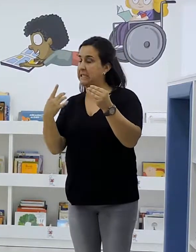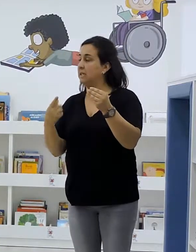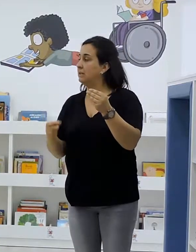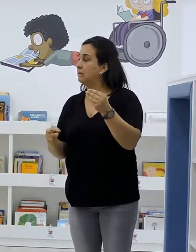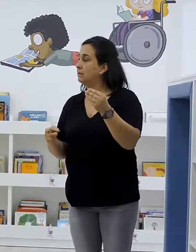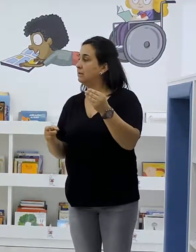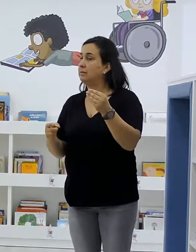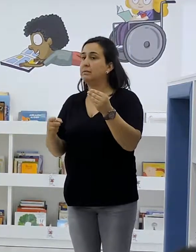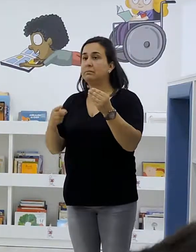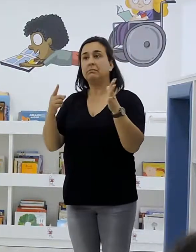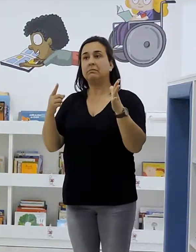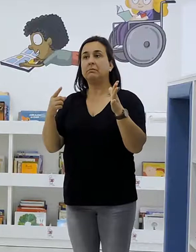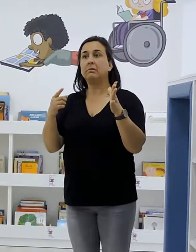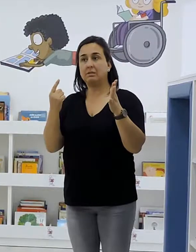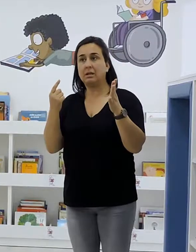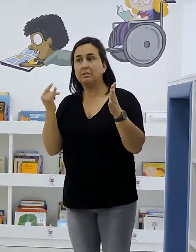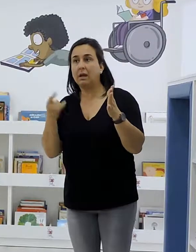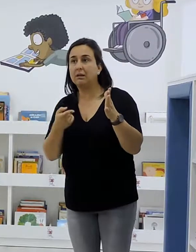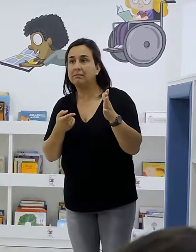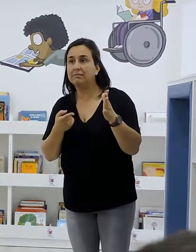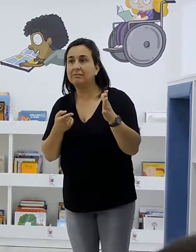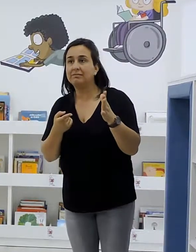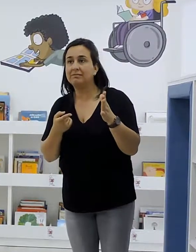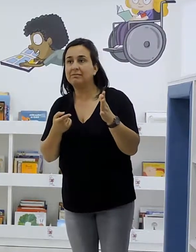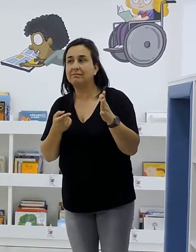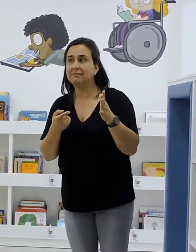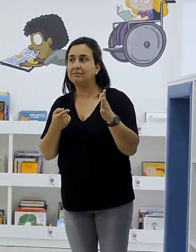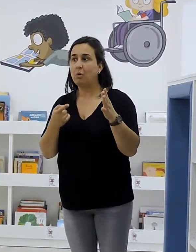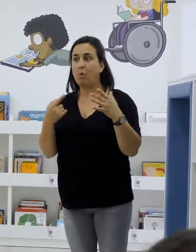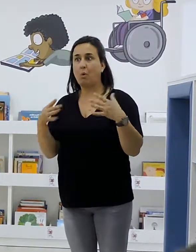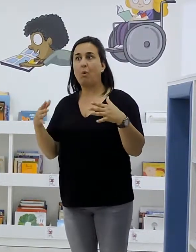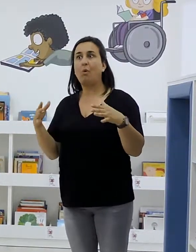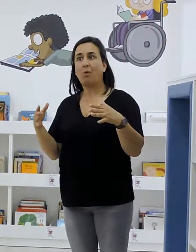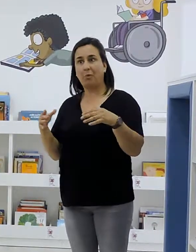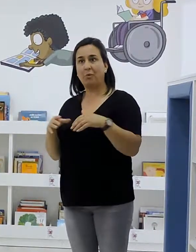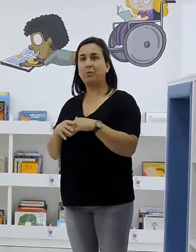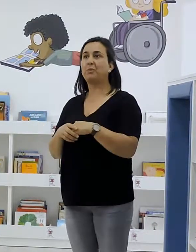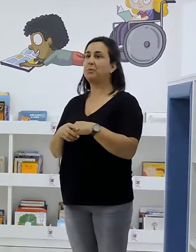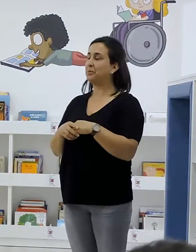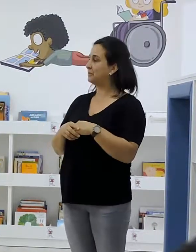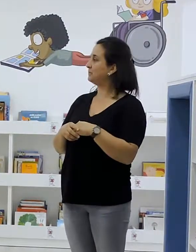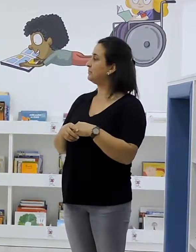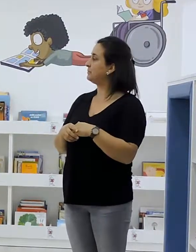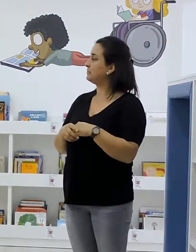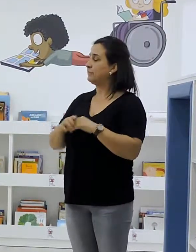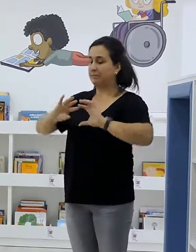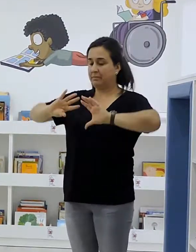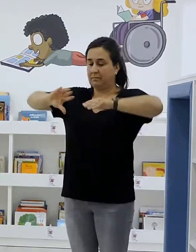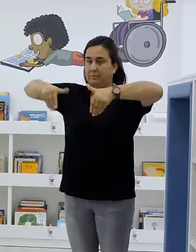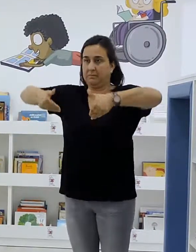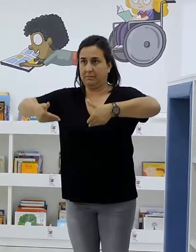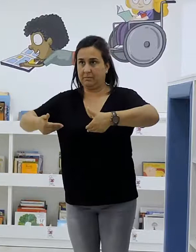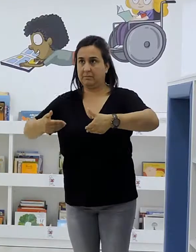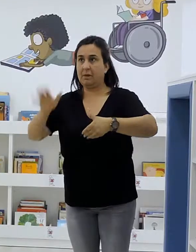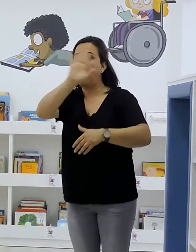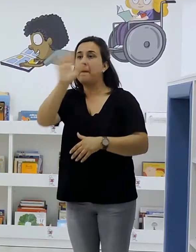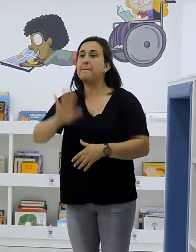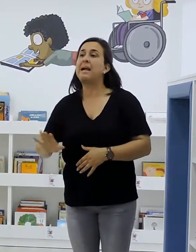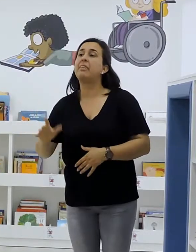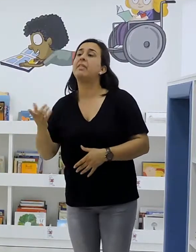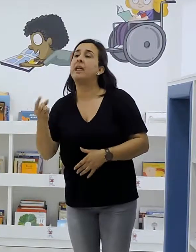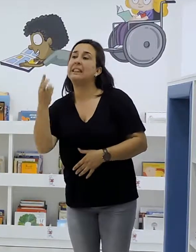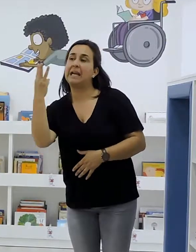6. Y la ilusión es perfecta, ¿sí o no? Claro, parece bastante buena, ¿no? Por el otro lado, ¿qué parece? ¿Qué número